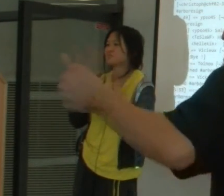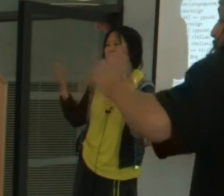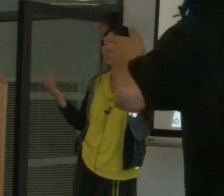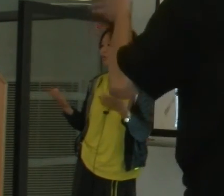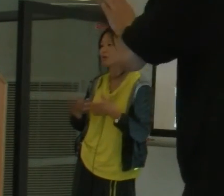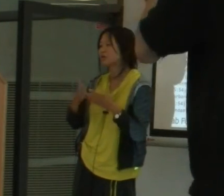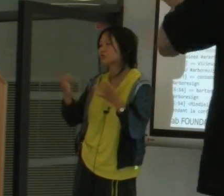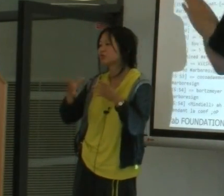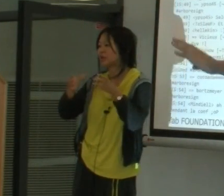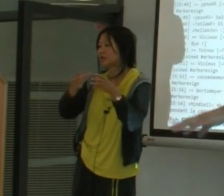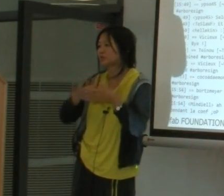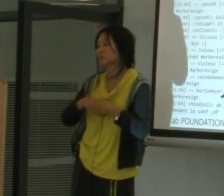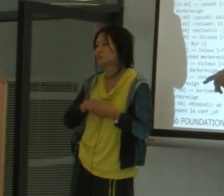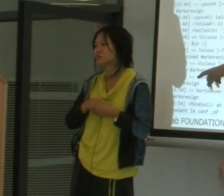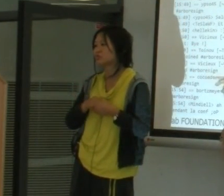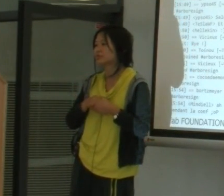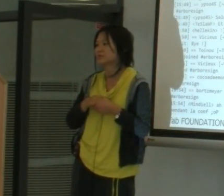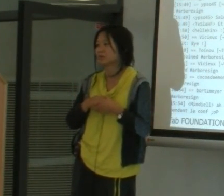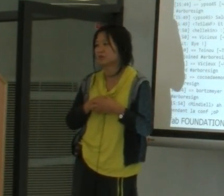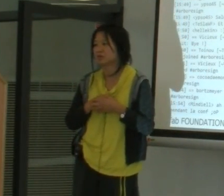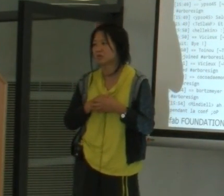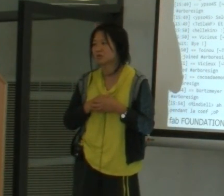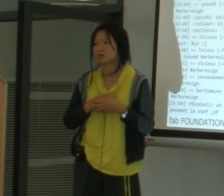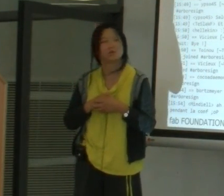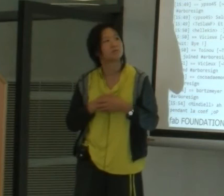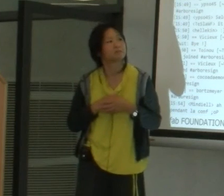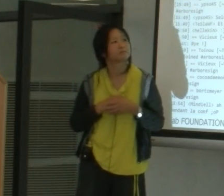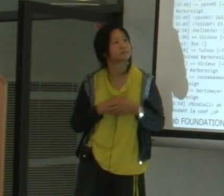Les espaces de coworking, tout ça là, à Toulouse, ouais.